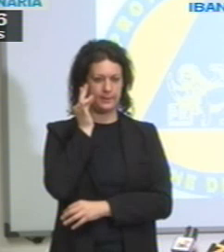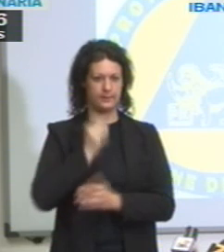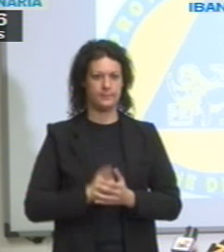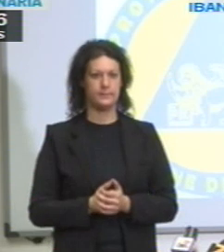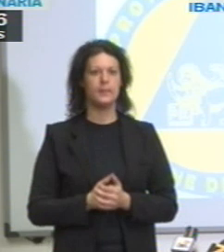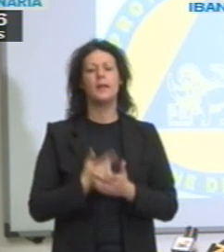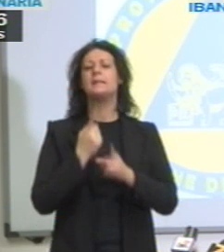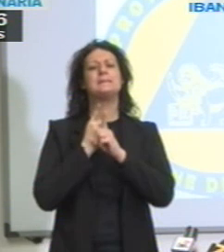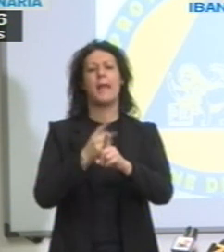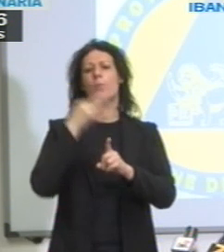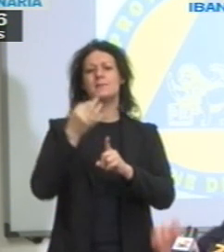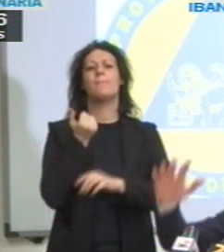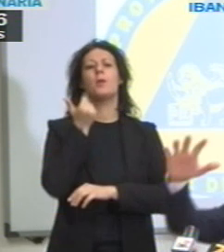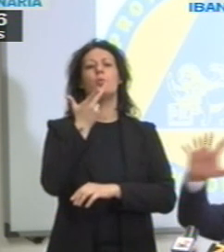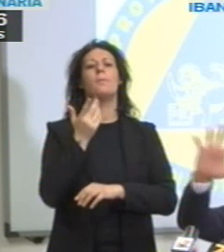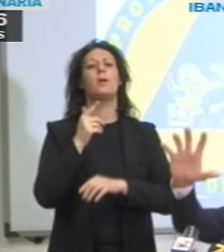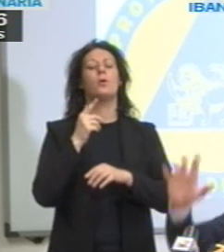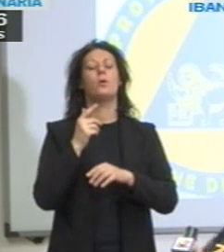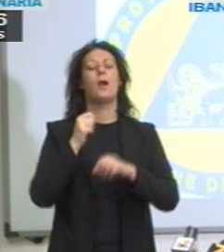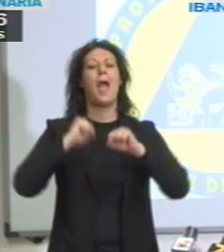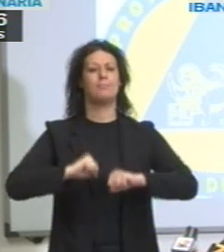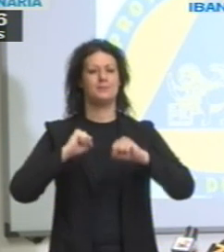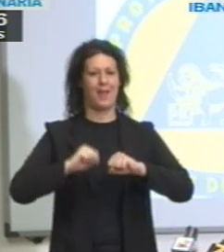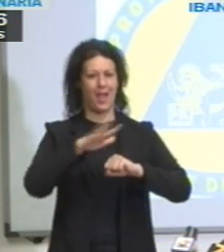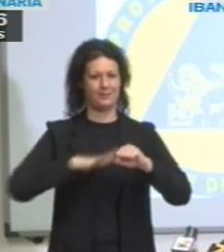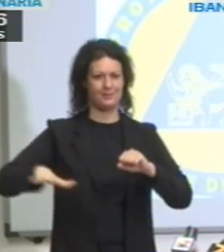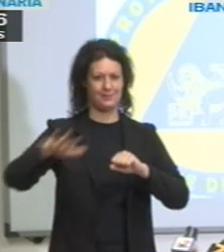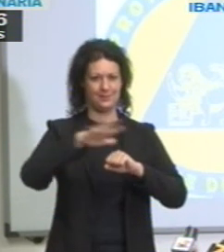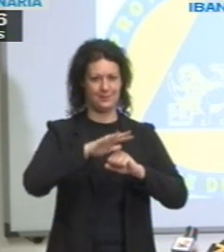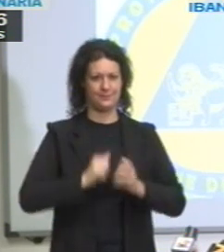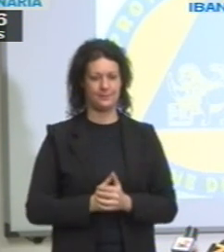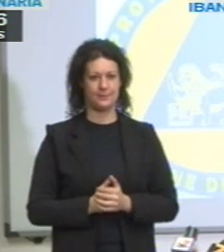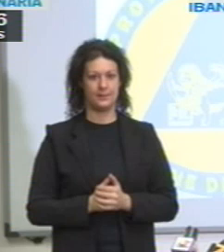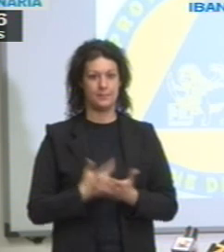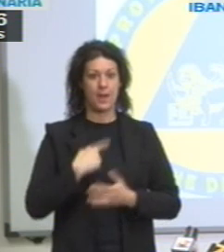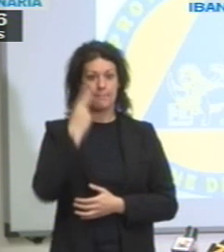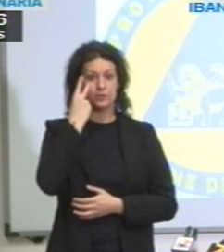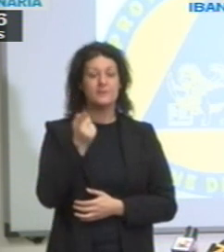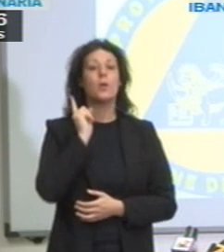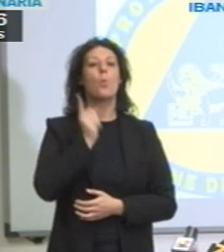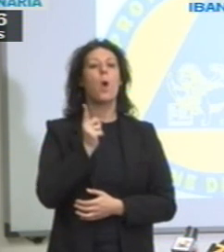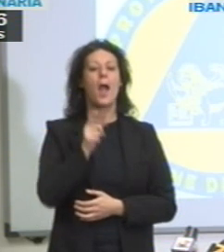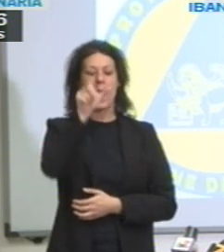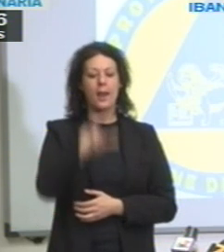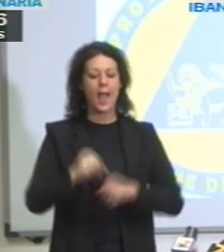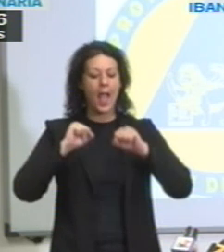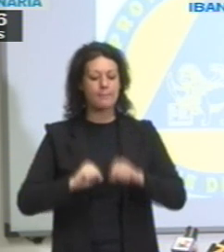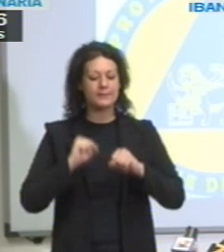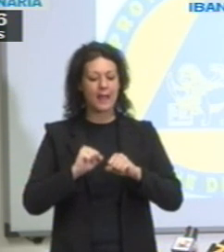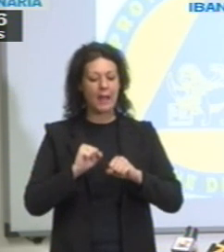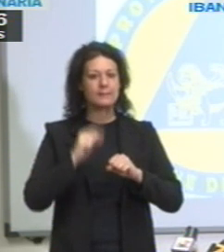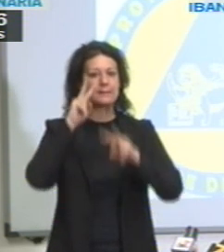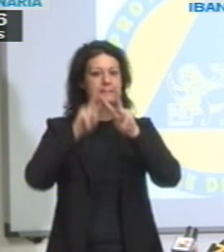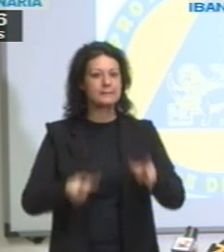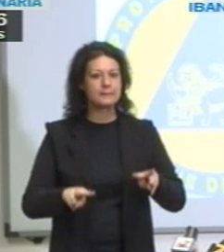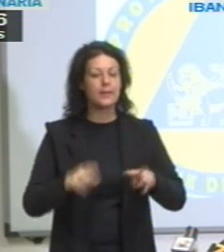base agli abitanti, per dare una dimensione, però bisogna vedere che abitanti si è andato a testare. Noi siamo entrati nei gangli dove il